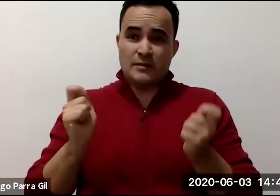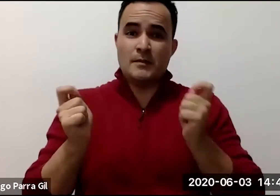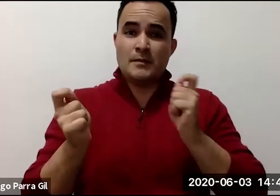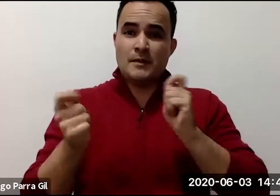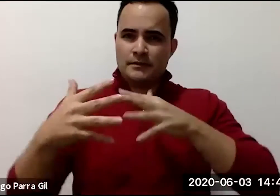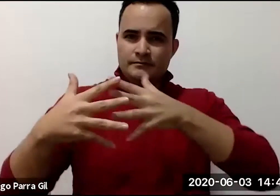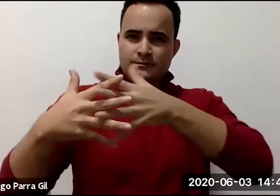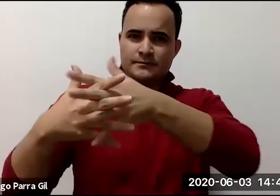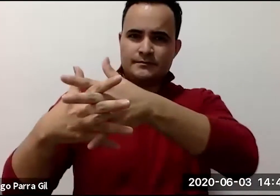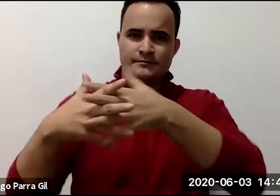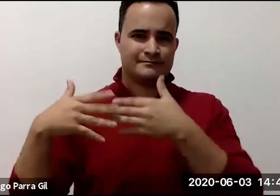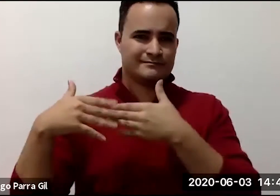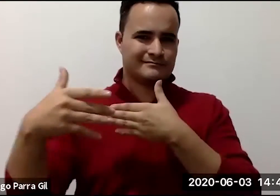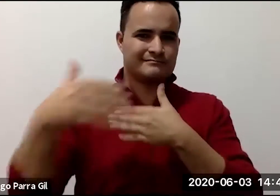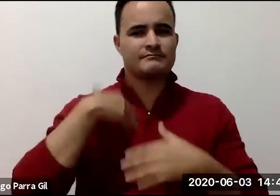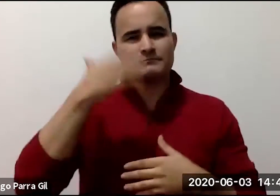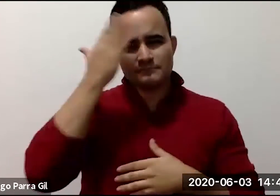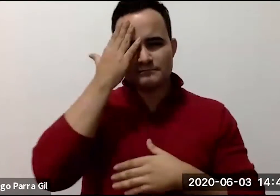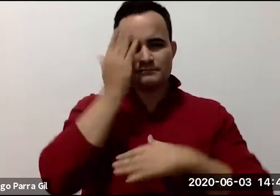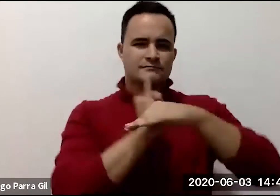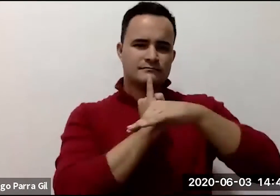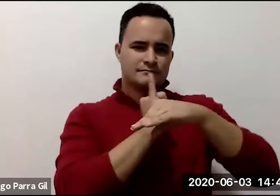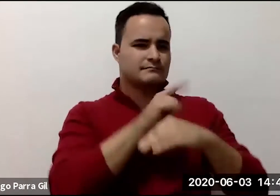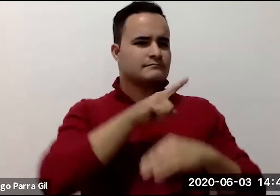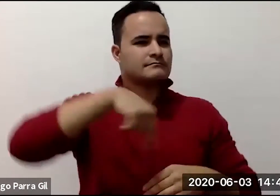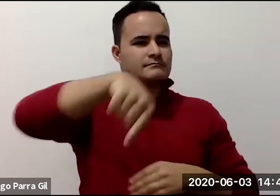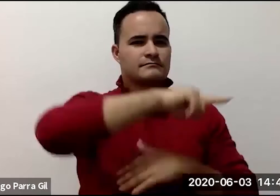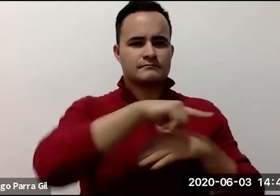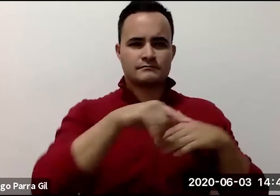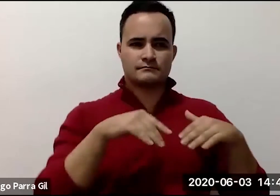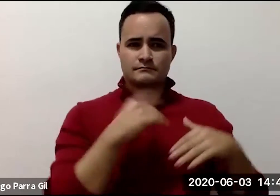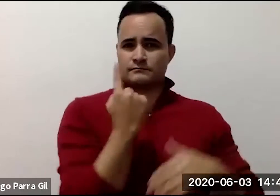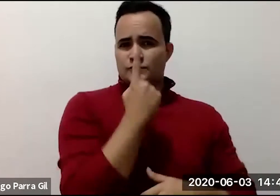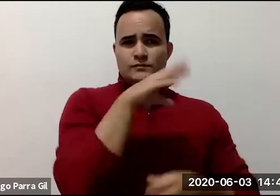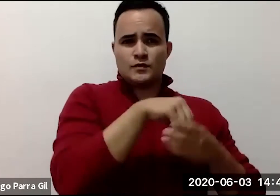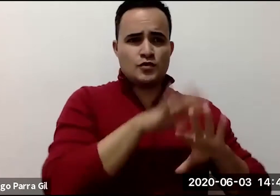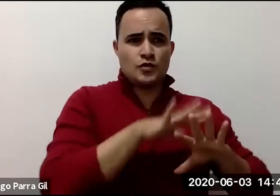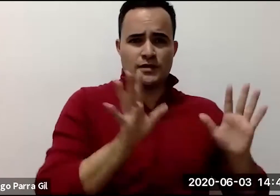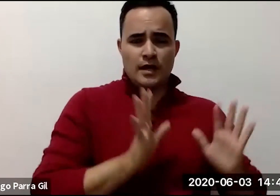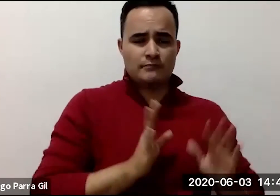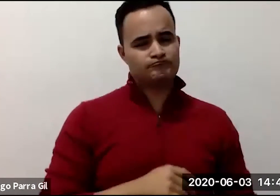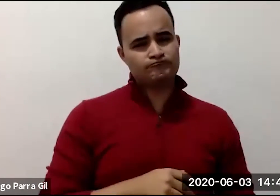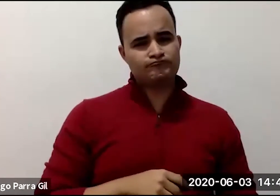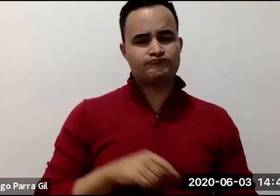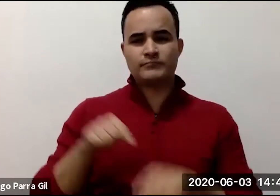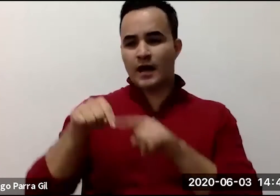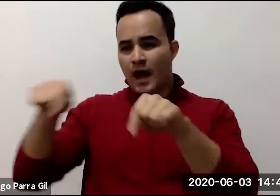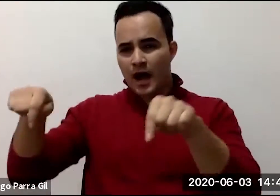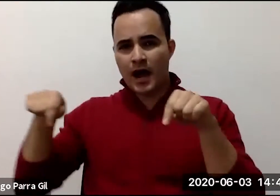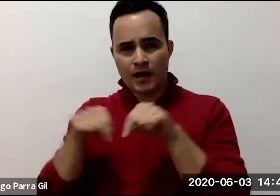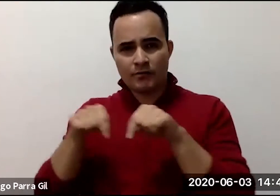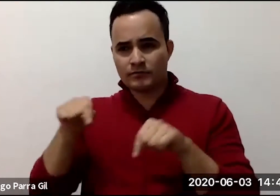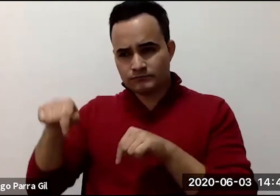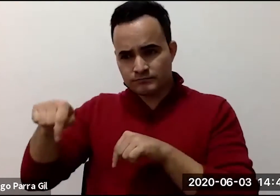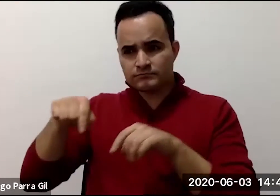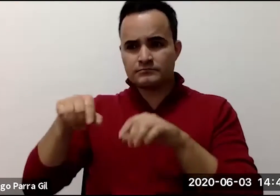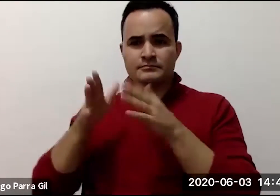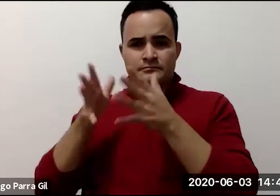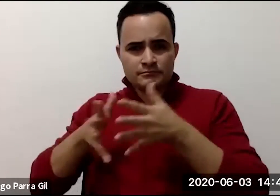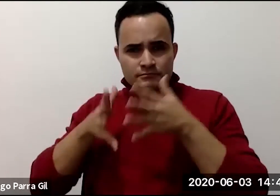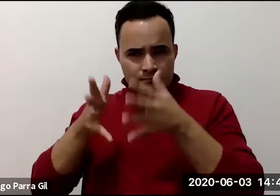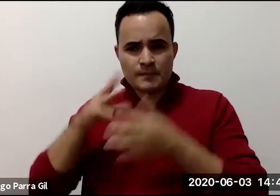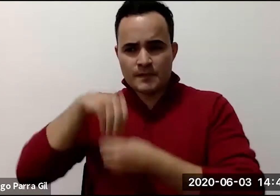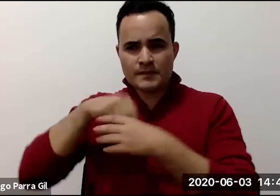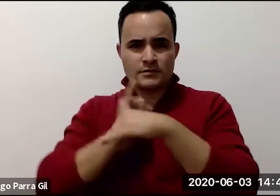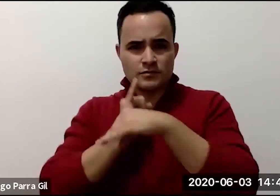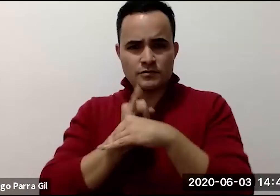escuela que ha normalizado desde su invención, no siempre en las aulas que también han venido reproduciendo este